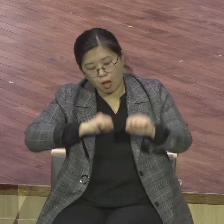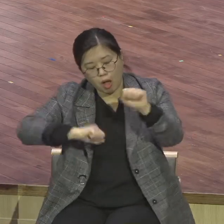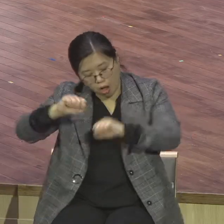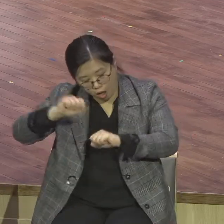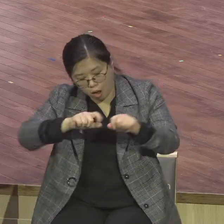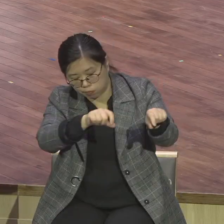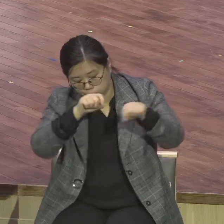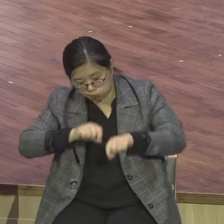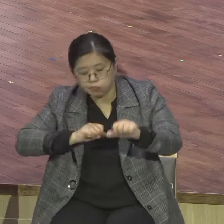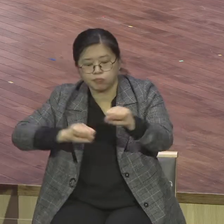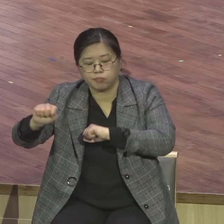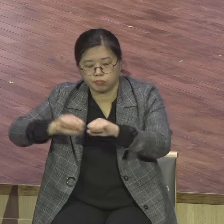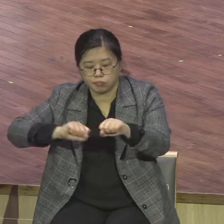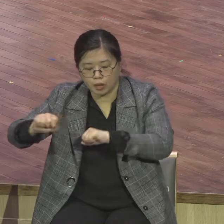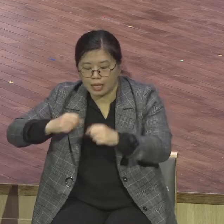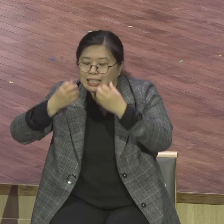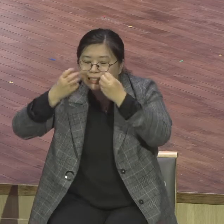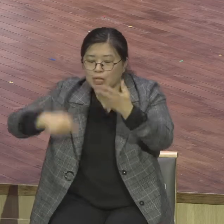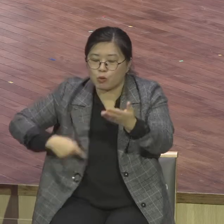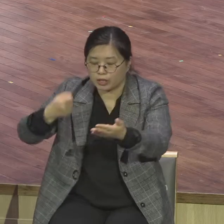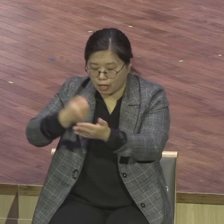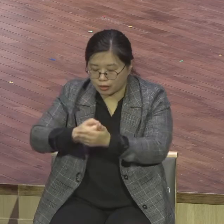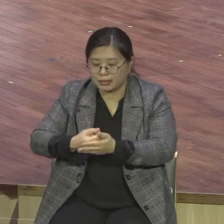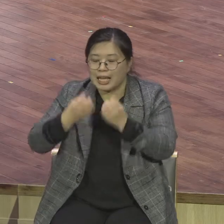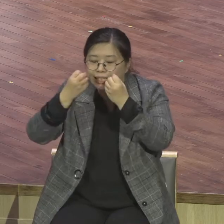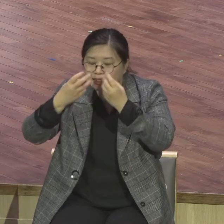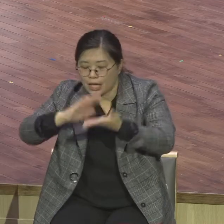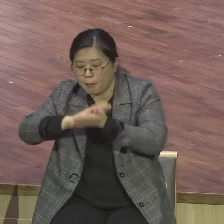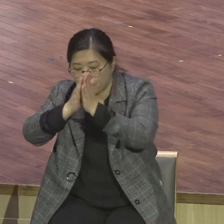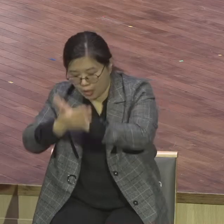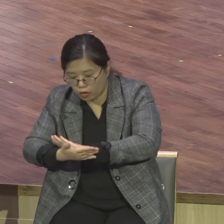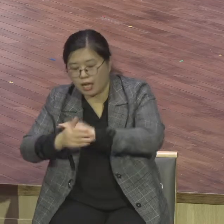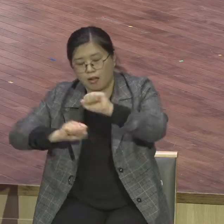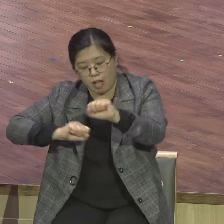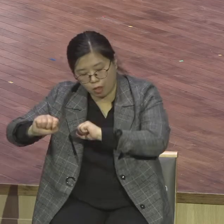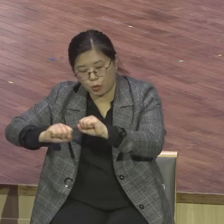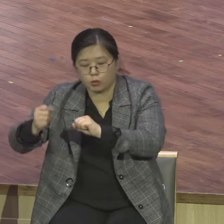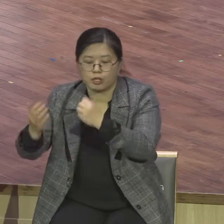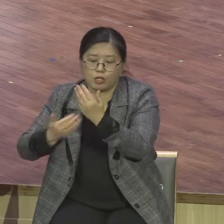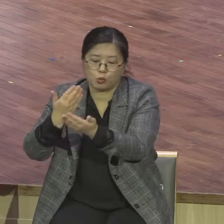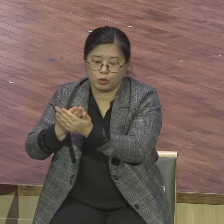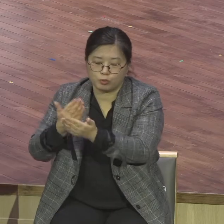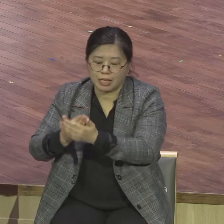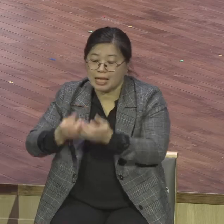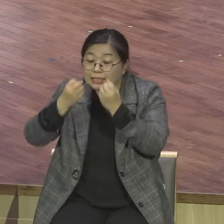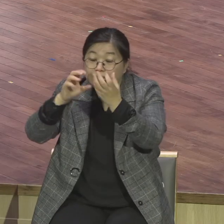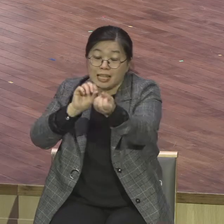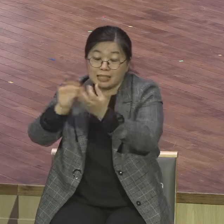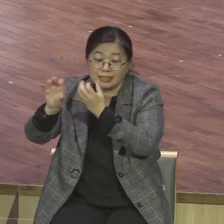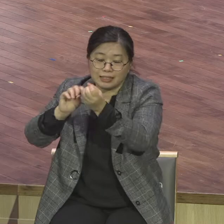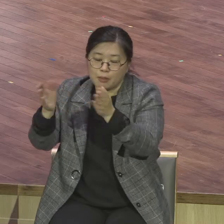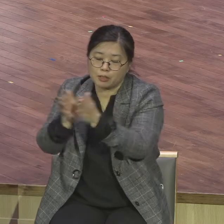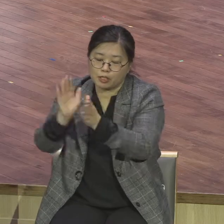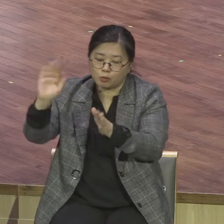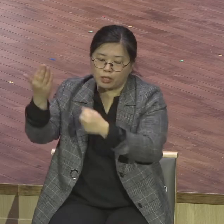주옵소서. 새로운 결단이 있게 하여 주옵소서. 새로운 변화가 있게 하여 주옵소서. 새로운 응답이 시작되게